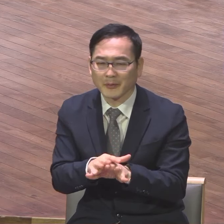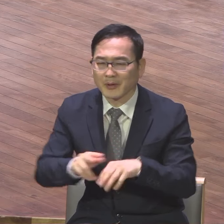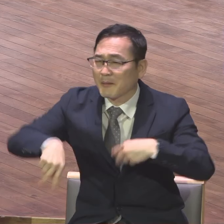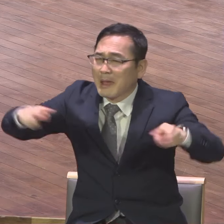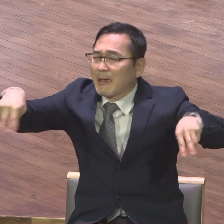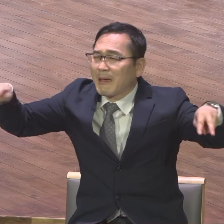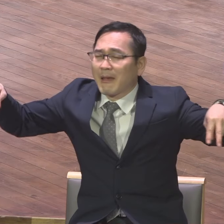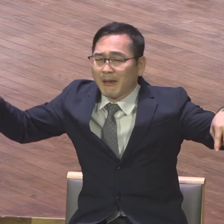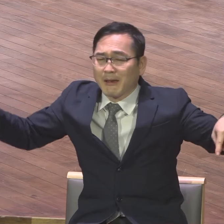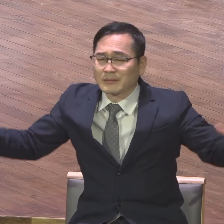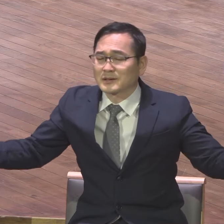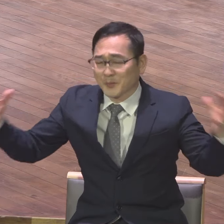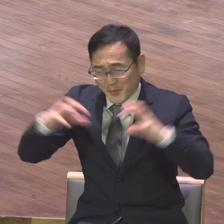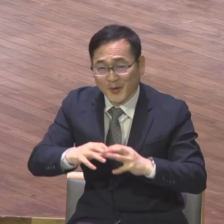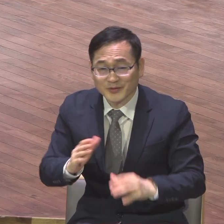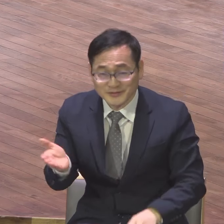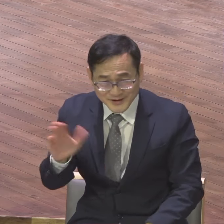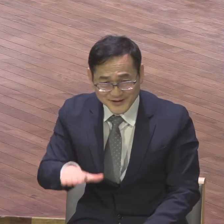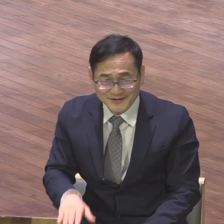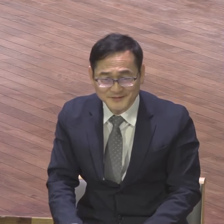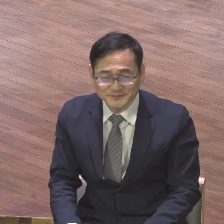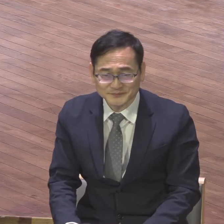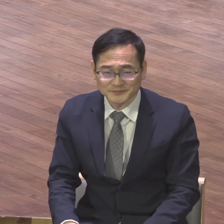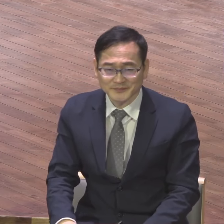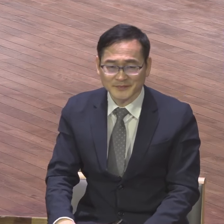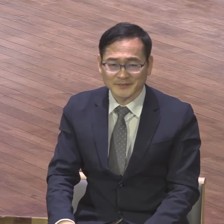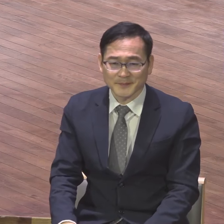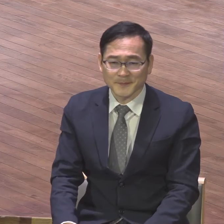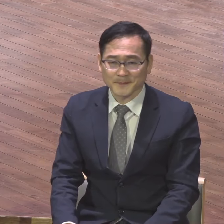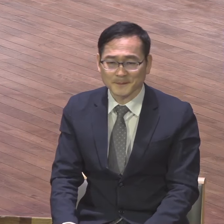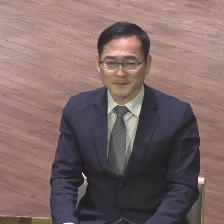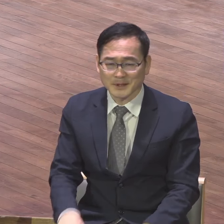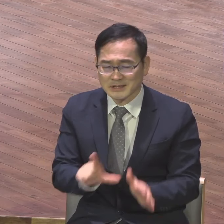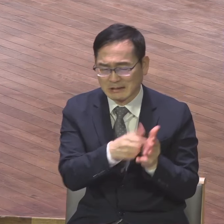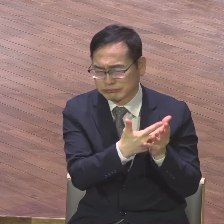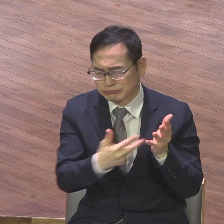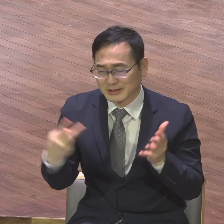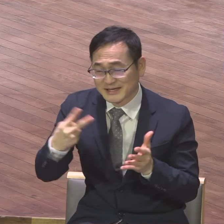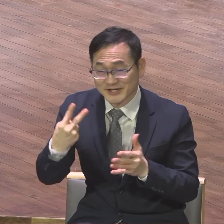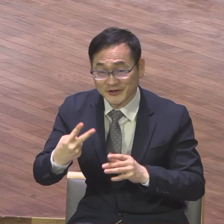예수님이 초림하셔서 성전하신 지가 2000년이 지난 지금까지도